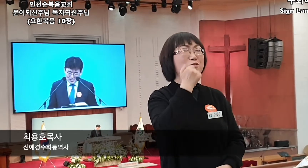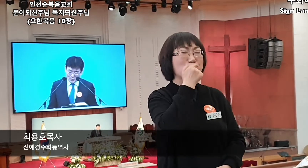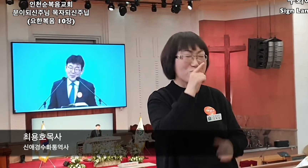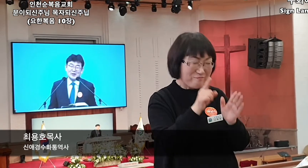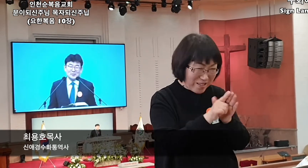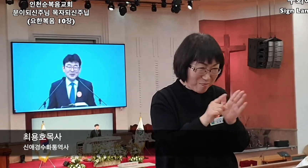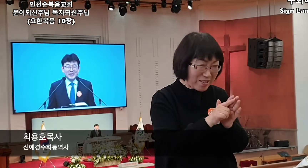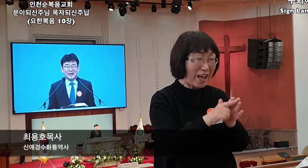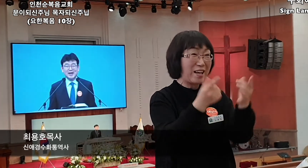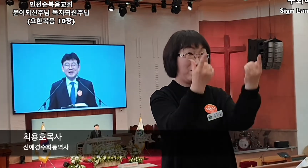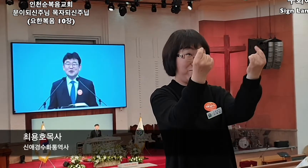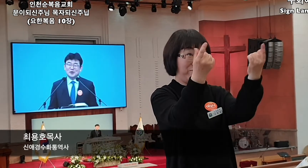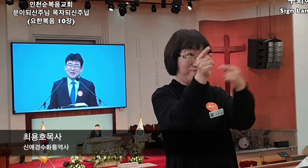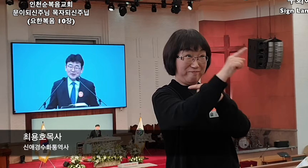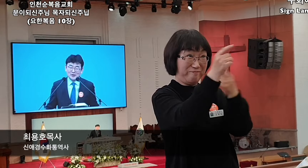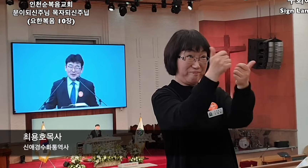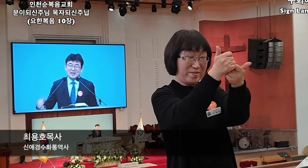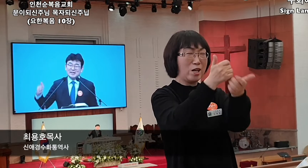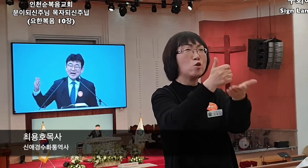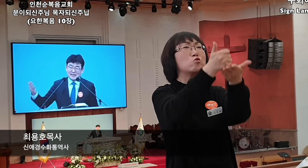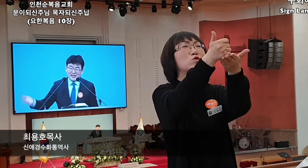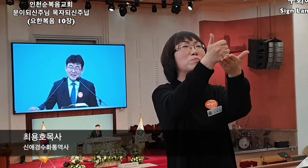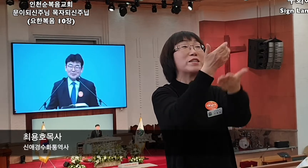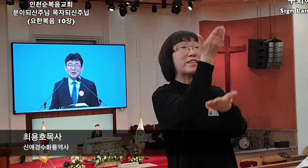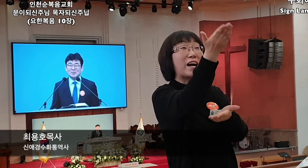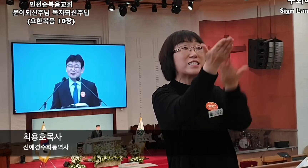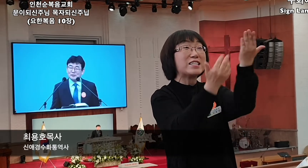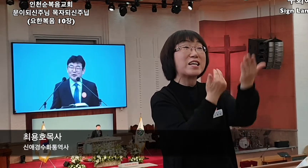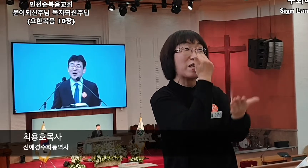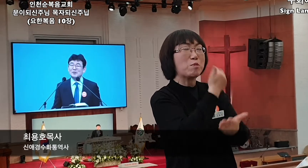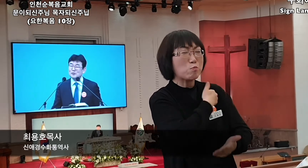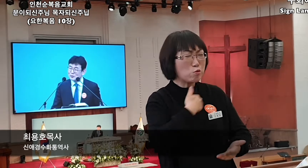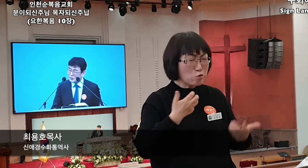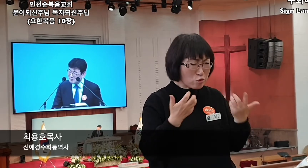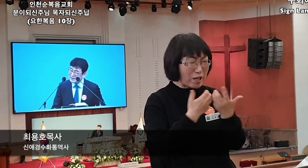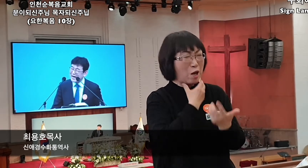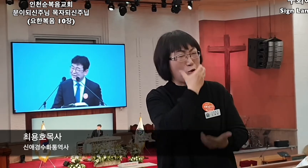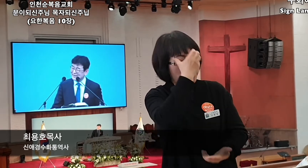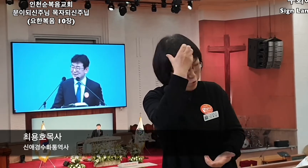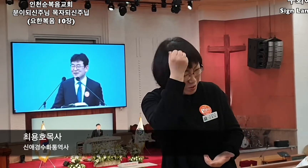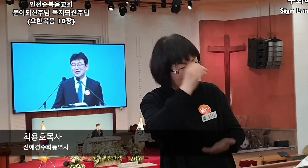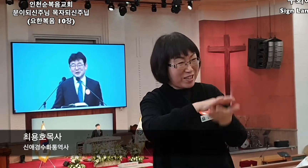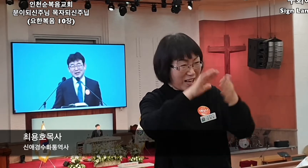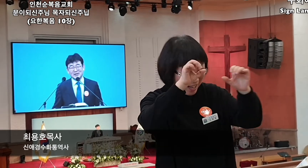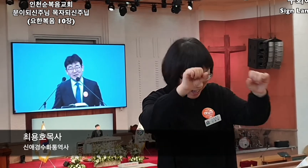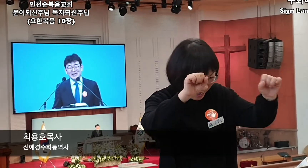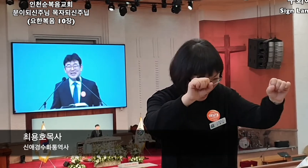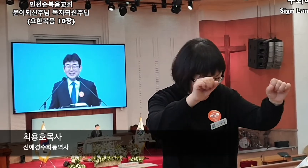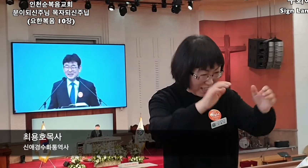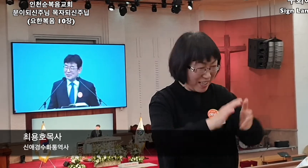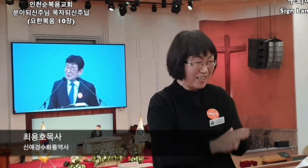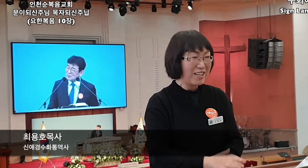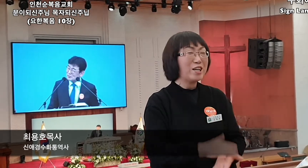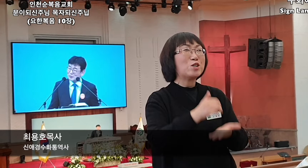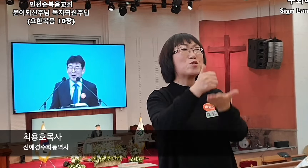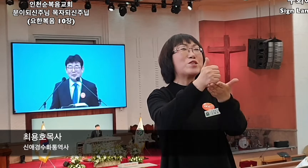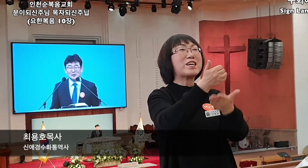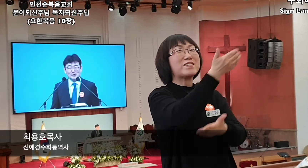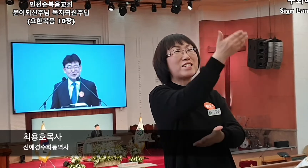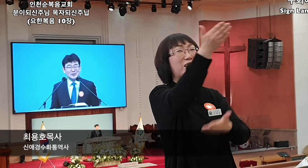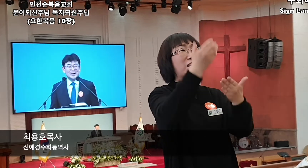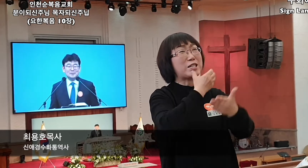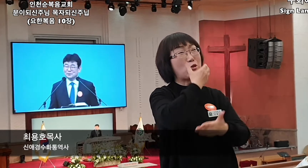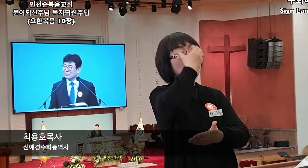믿습니다. 옆에 있는 분들에게 주님께서는 당신의 생명이 풍성함을 꿈꾸십니다. 인사하죠. 주님께서는 당신의 생명이